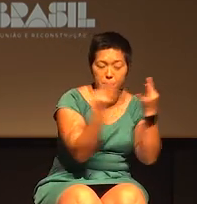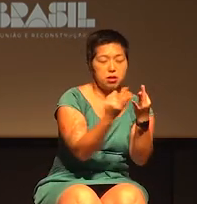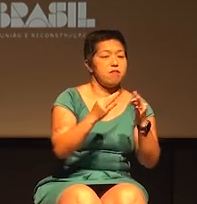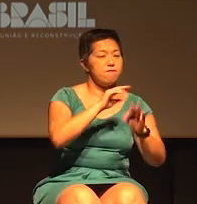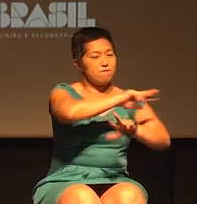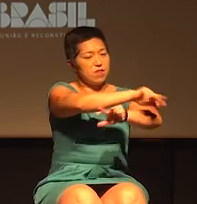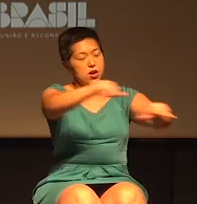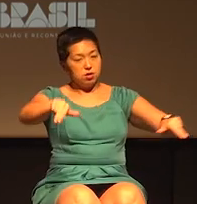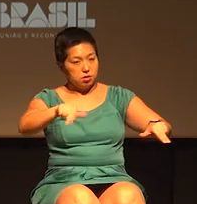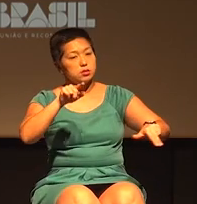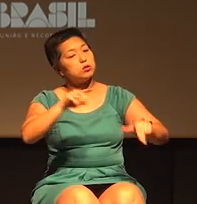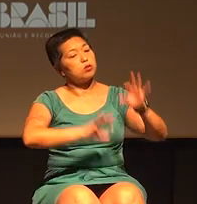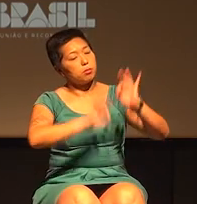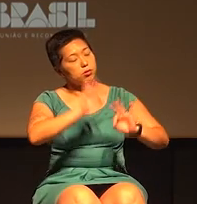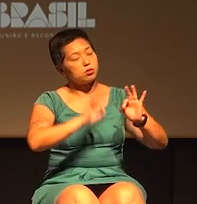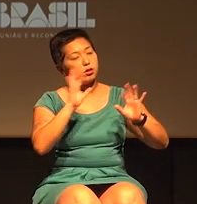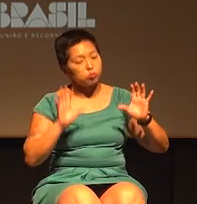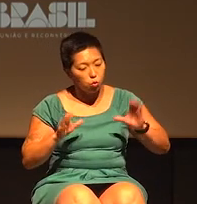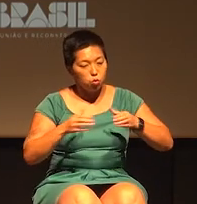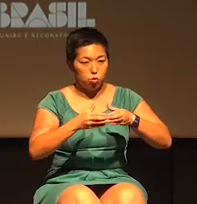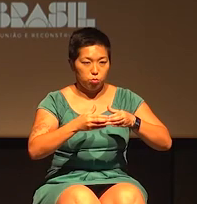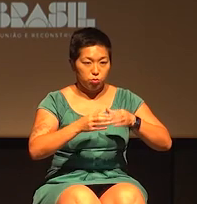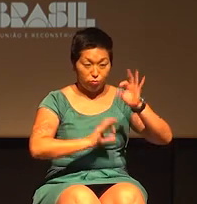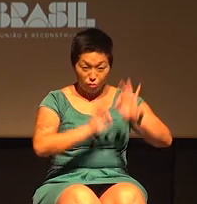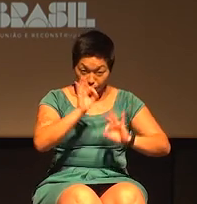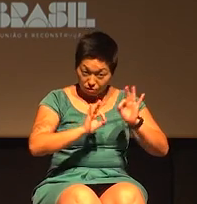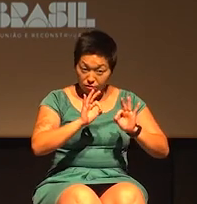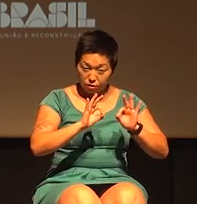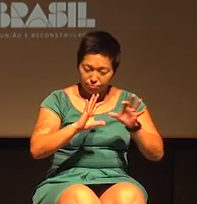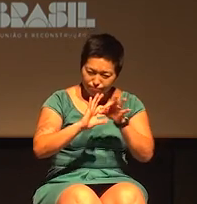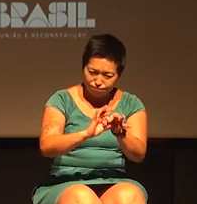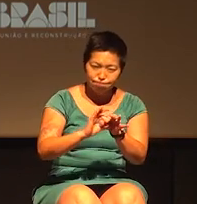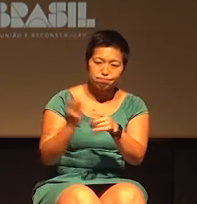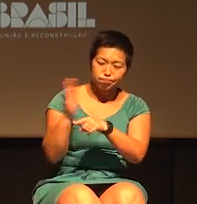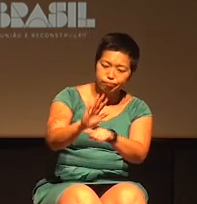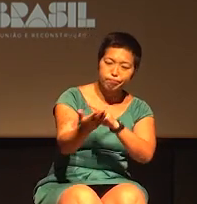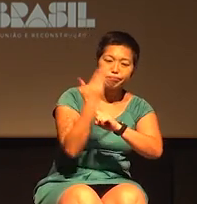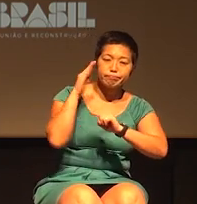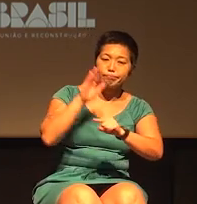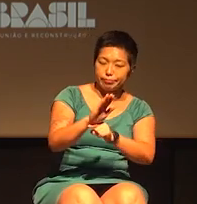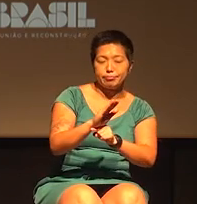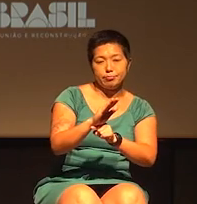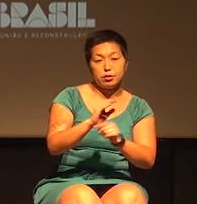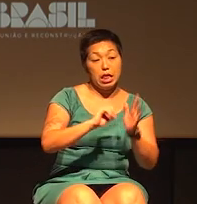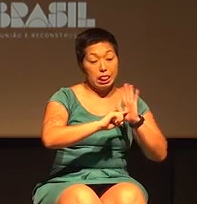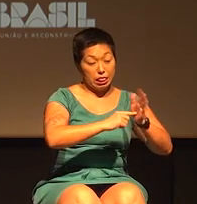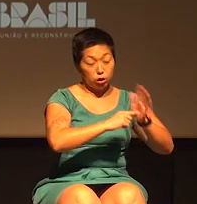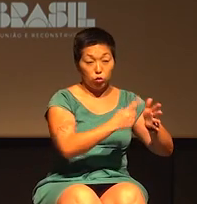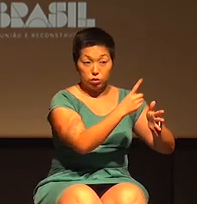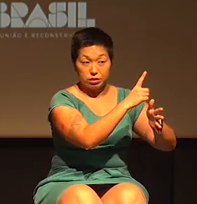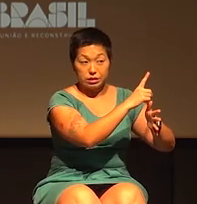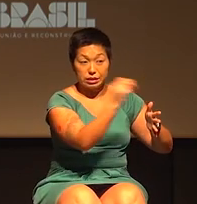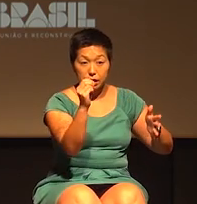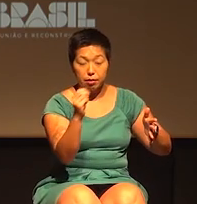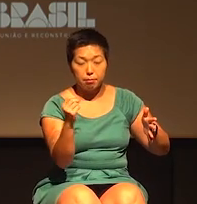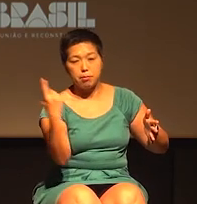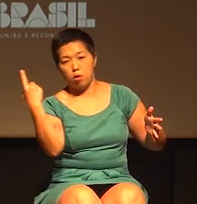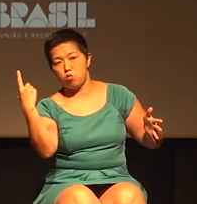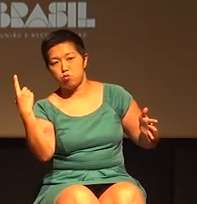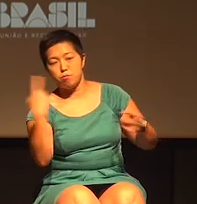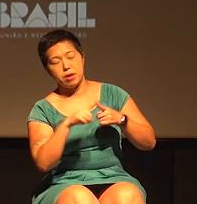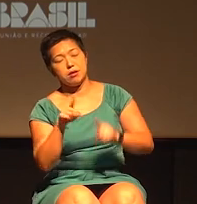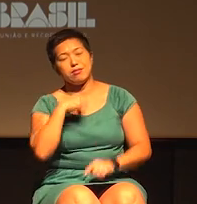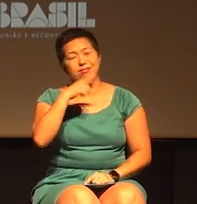isso é um processo organizado coletivo cooperado né na verdade sem tratores para um né e ninguém